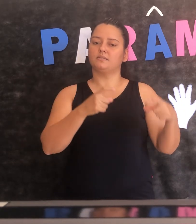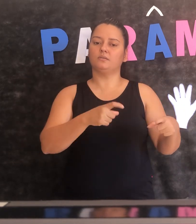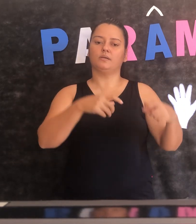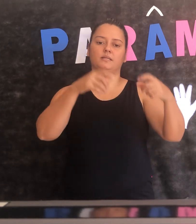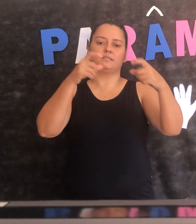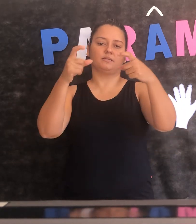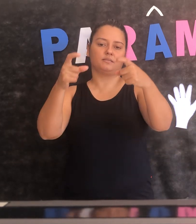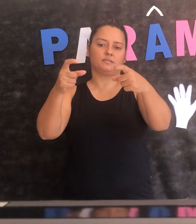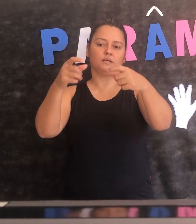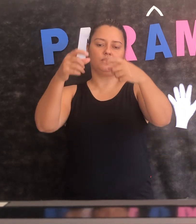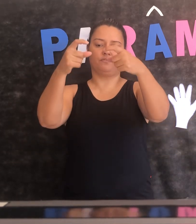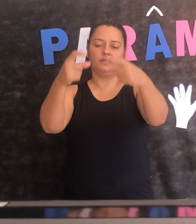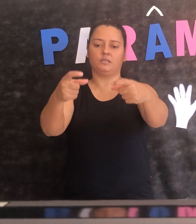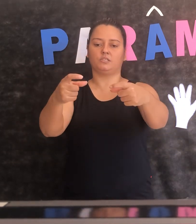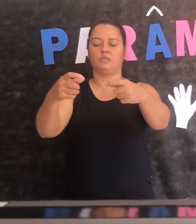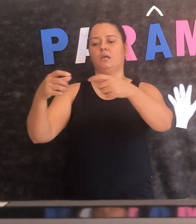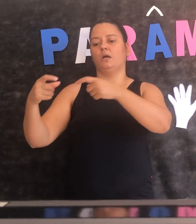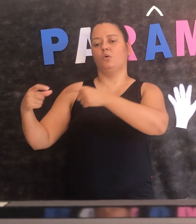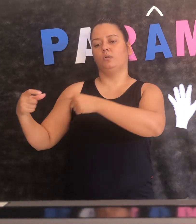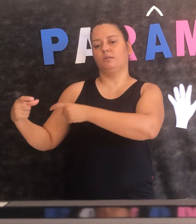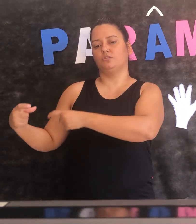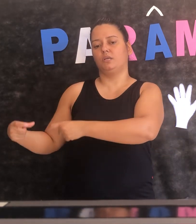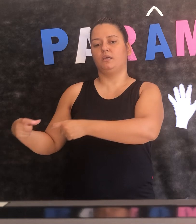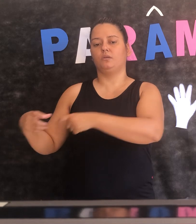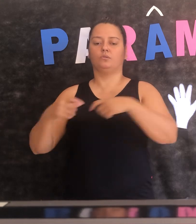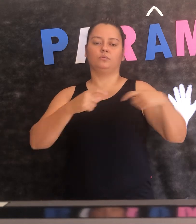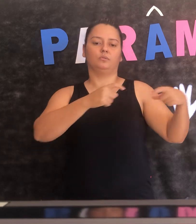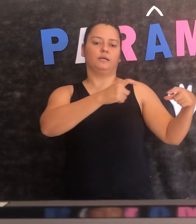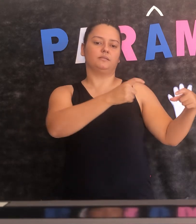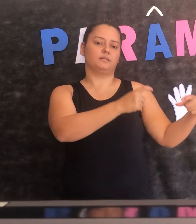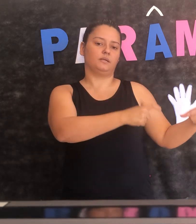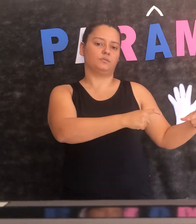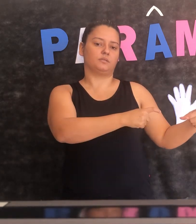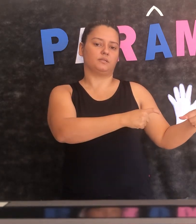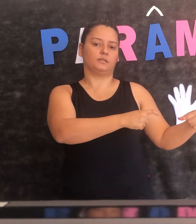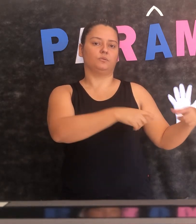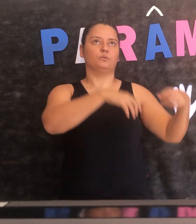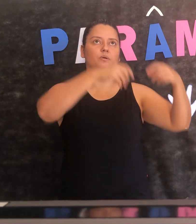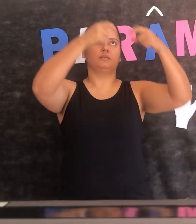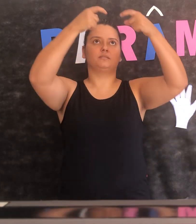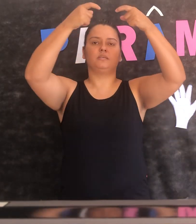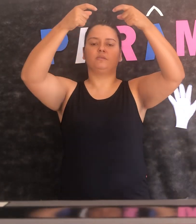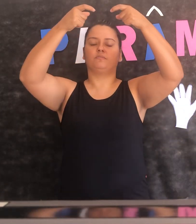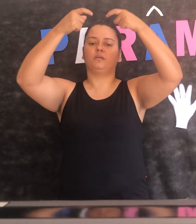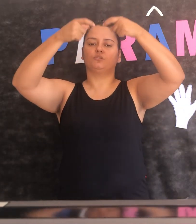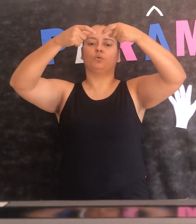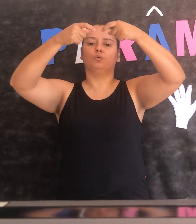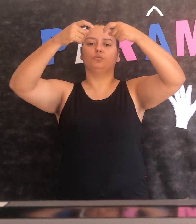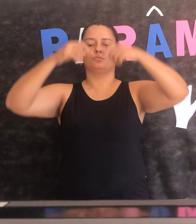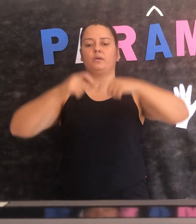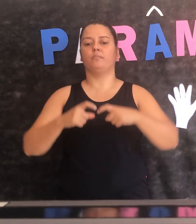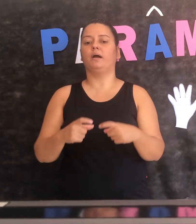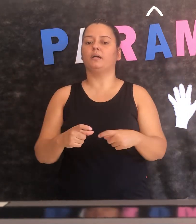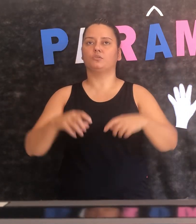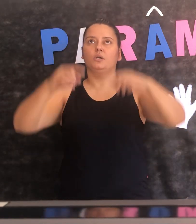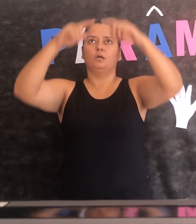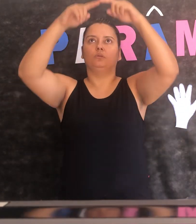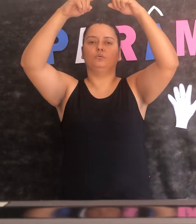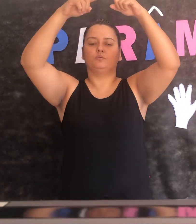sendo realizado esse sinal? Na frente, do lado direito, do lado esquerdo do sinalizador, em cima, em frente ao rosto, embaixo, no